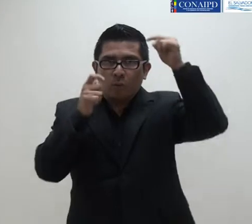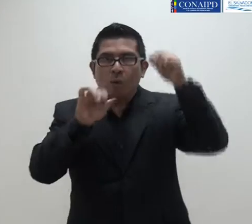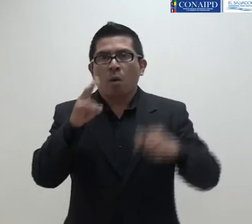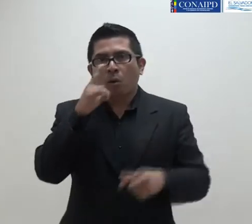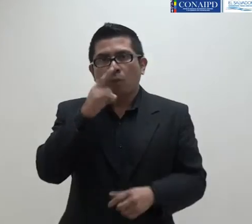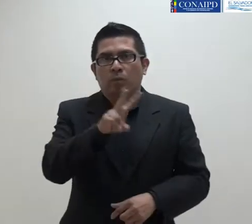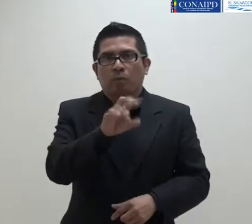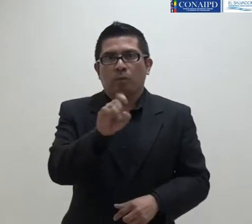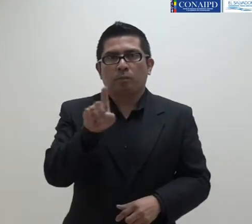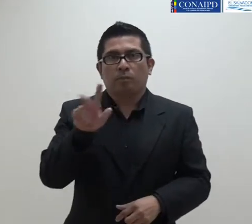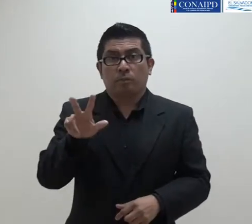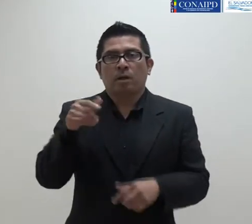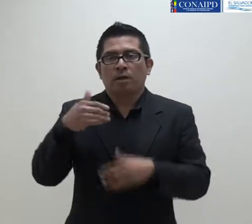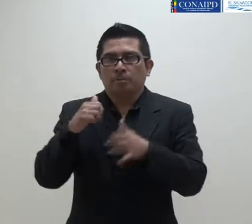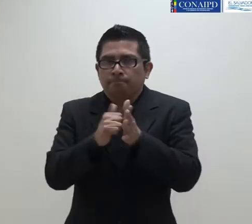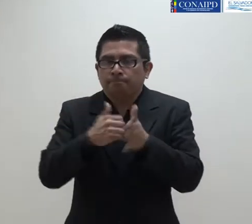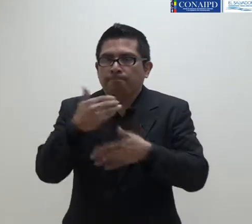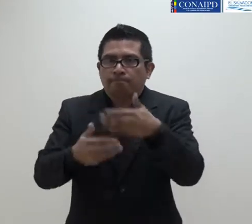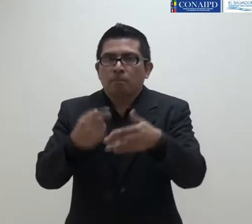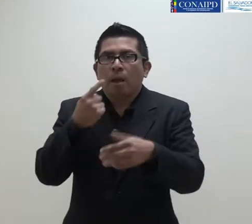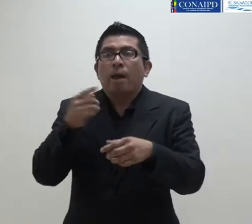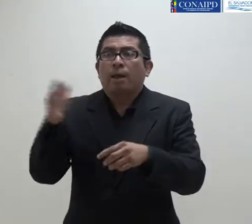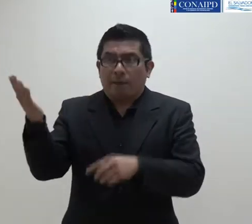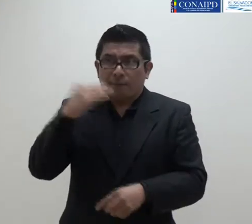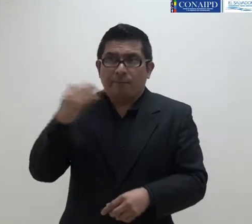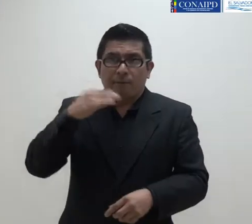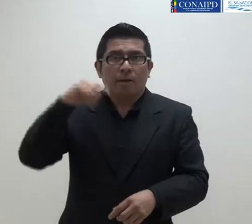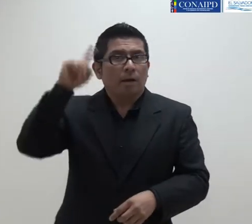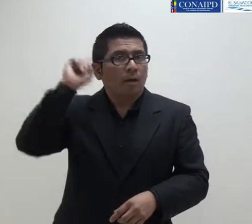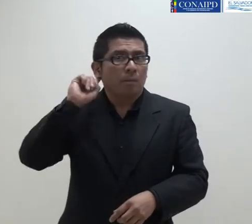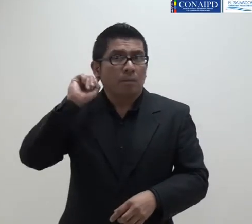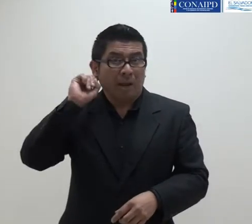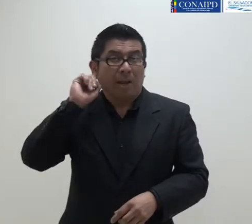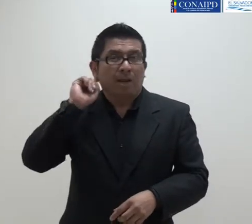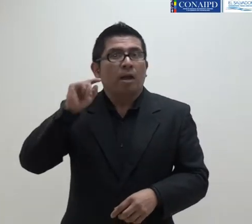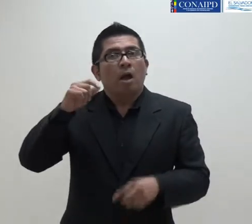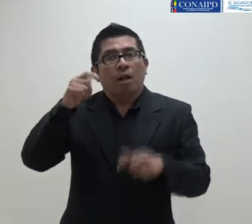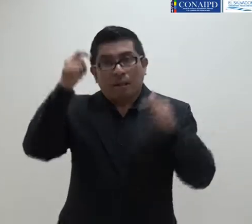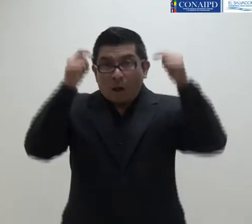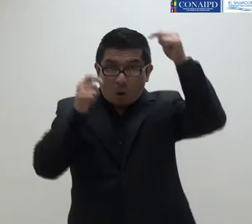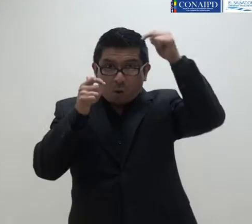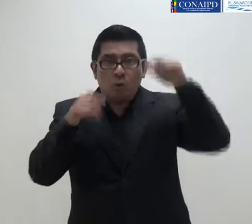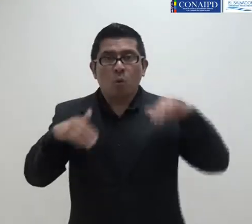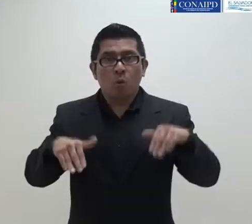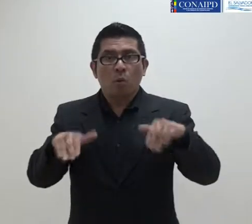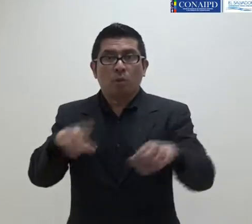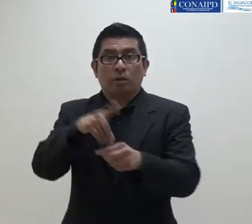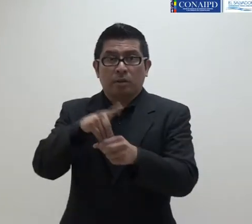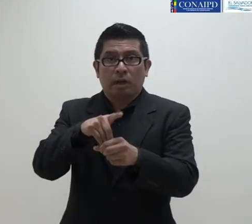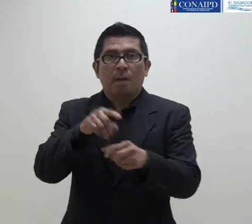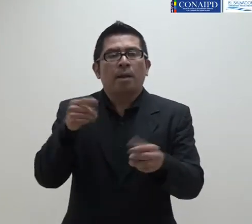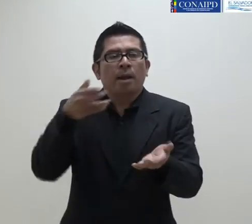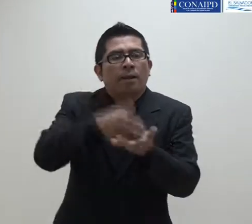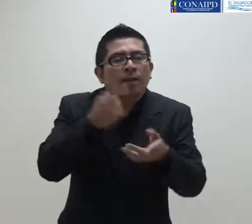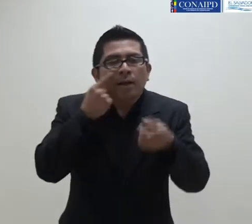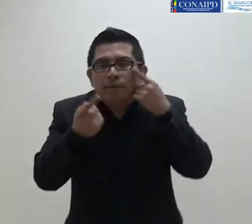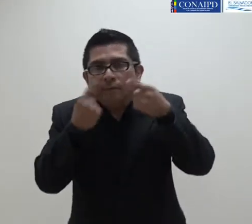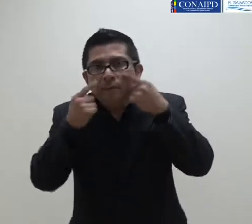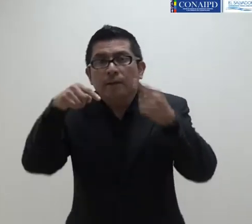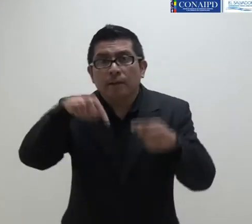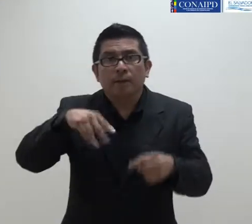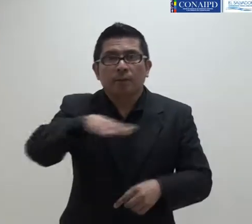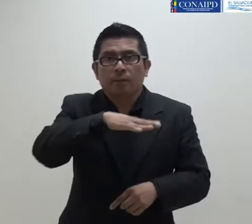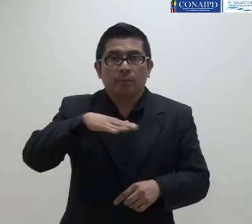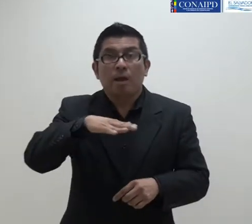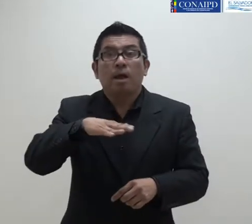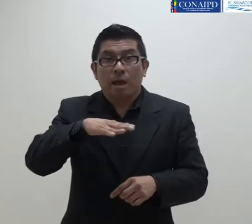de 2013, donde gestionó la visita al país de Shiv Chalklin, relator especial de las Naciones Unidas sobre discapacidad, a fin de evaluar